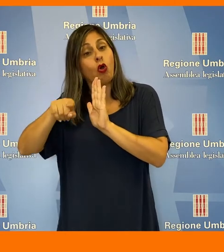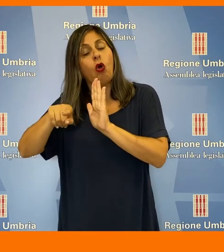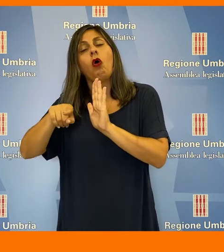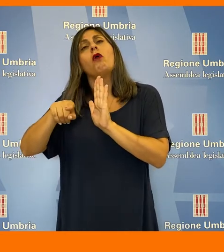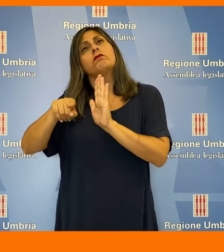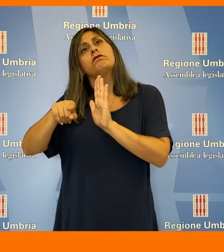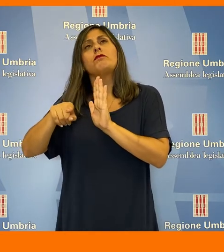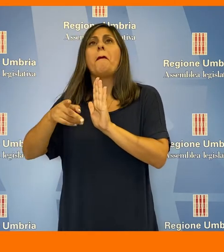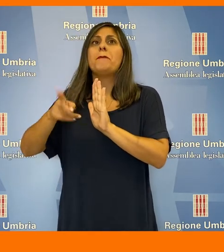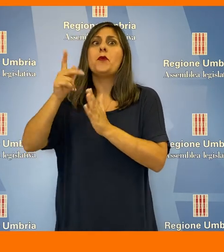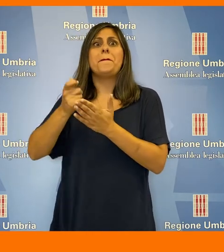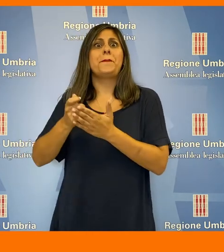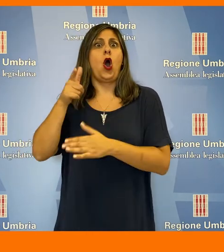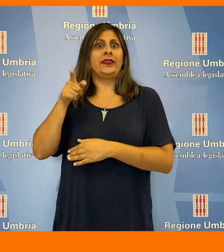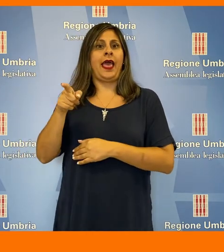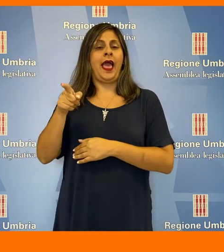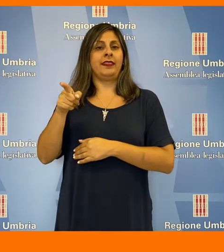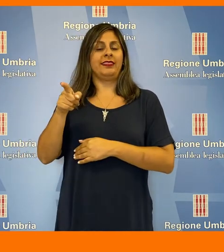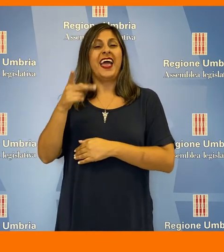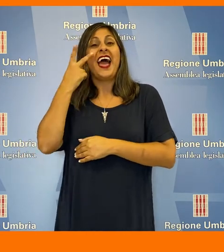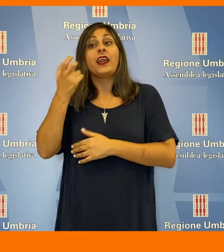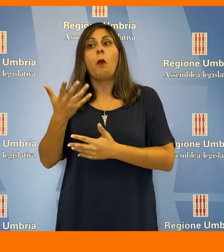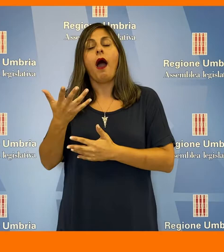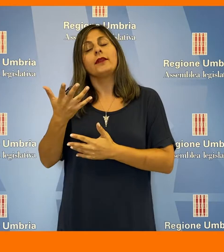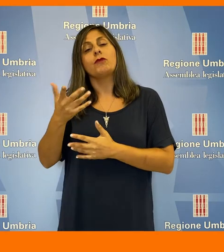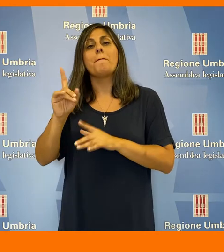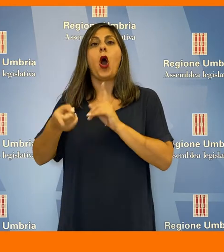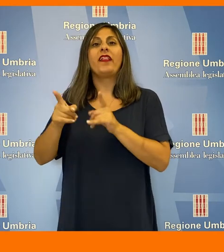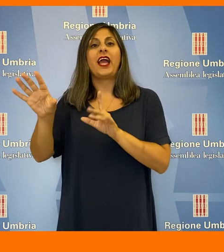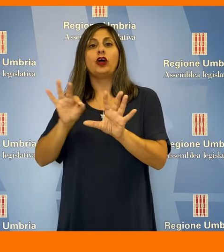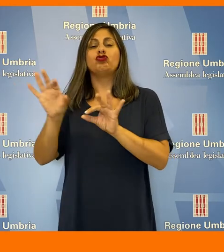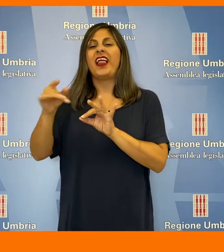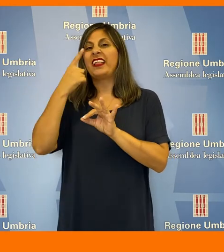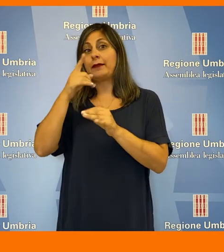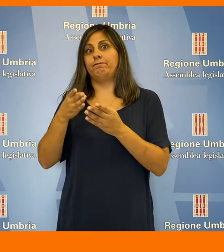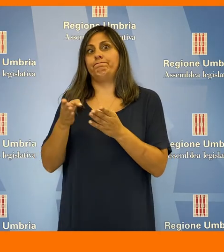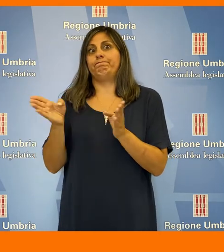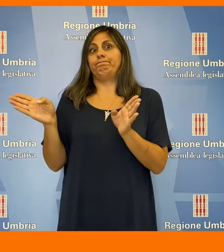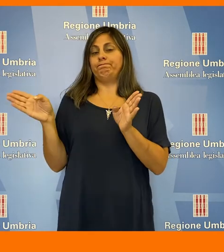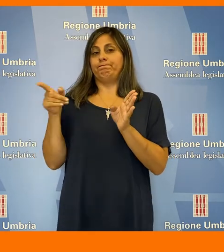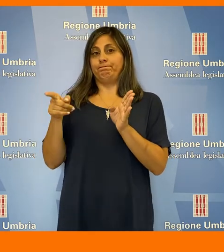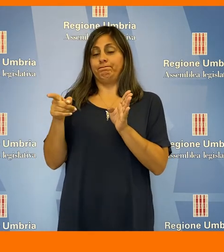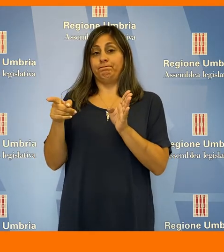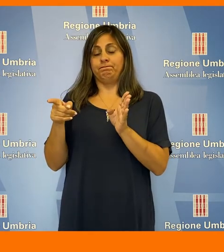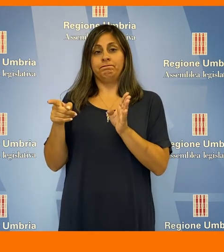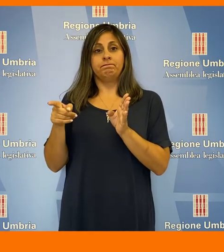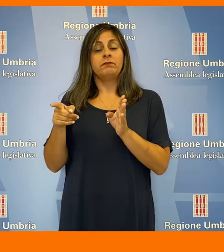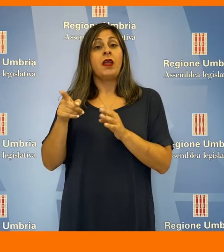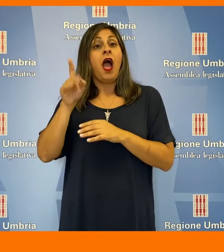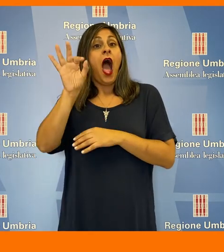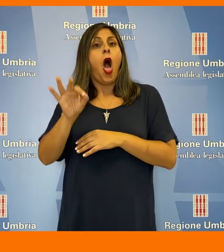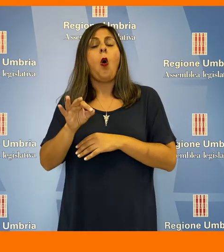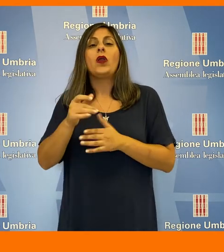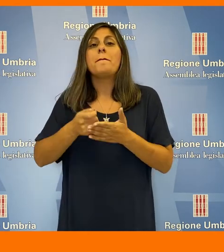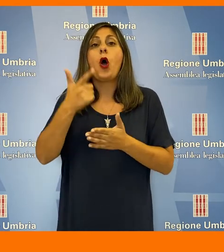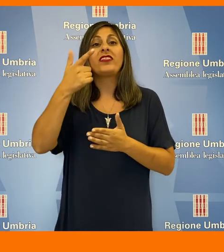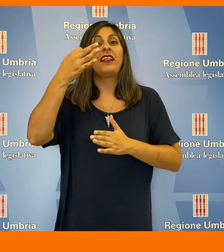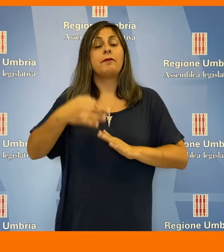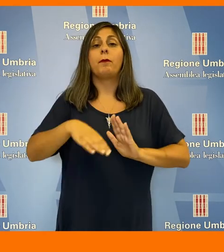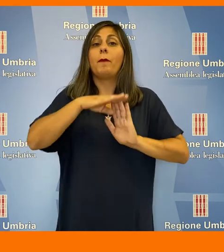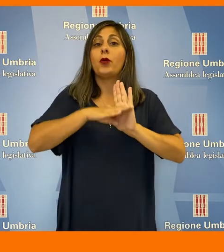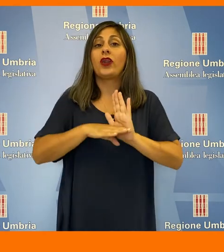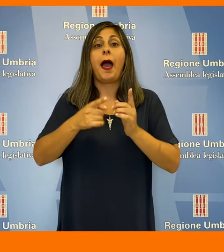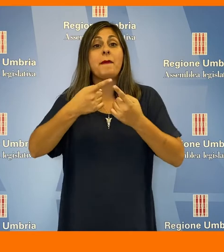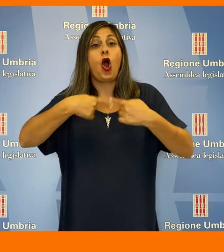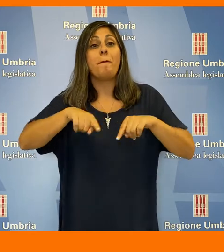statutarie maggiormente incisive che richiedono scelte politiche di ampio respiro. Tra le questioni di rilievo nell'agenda